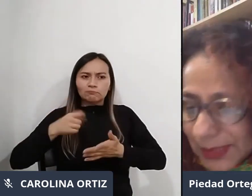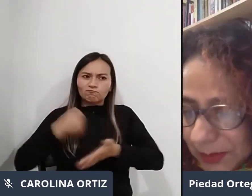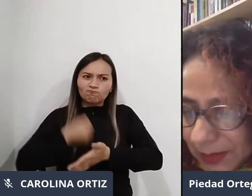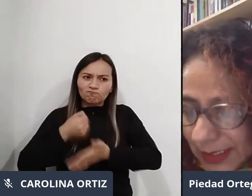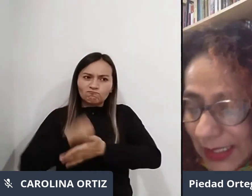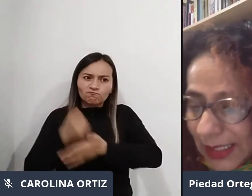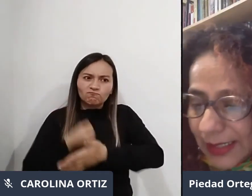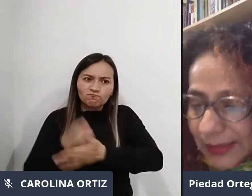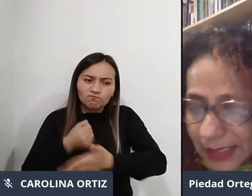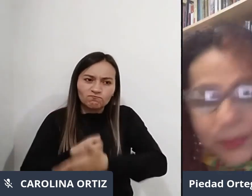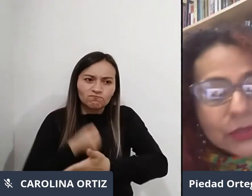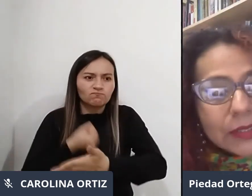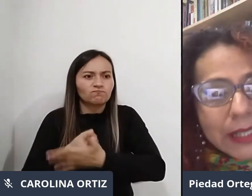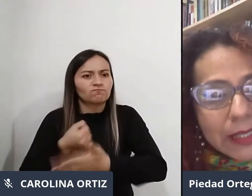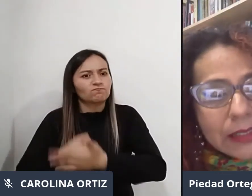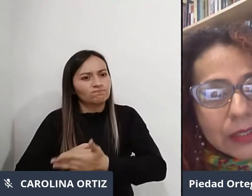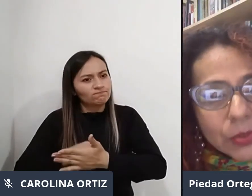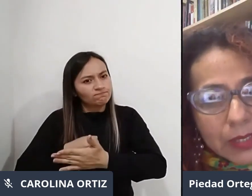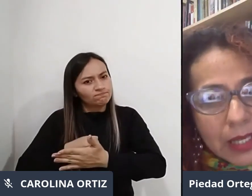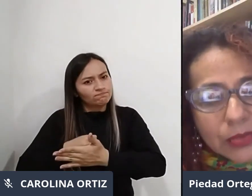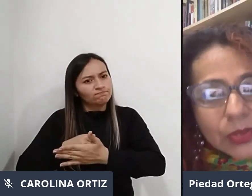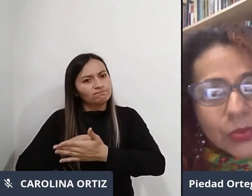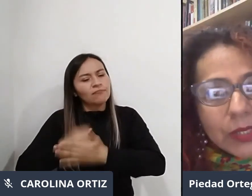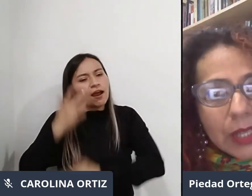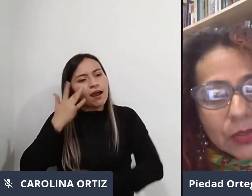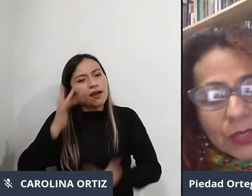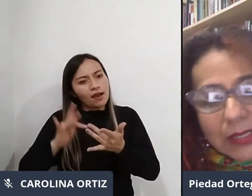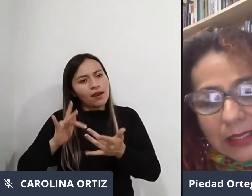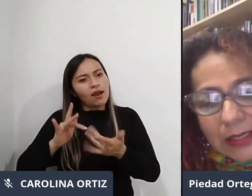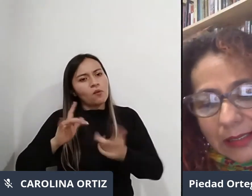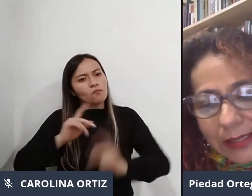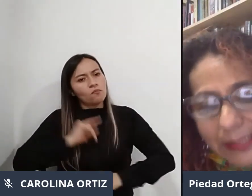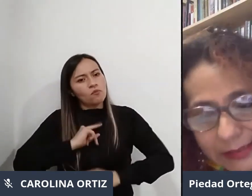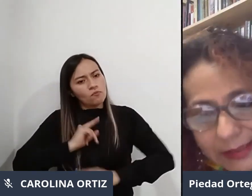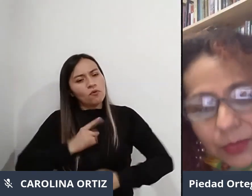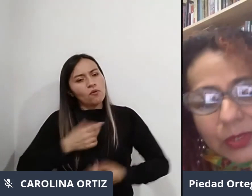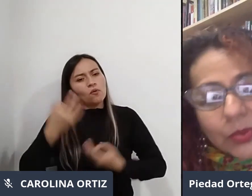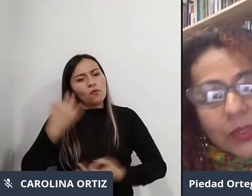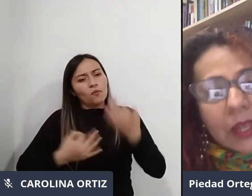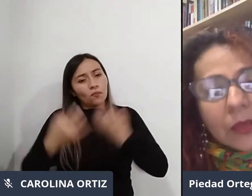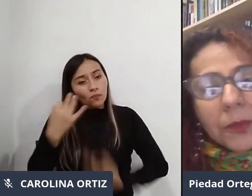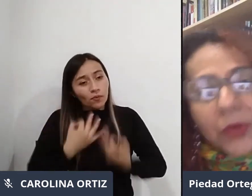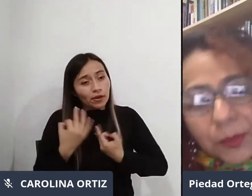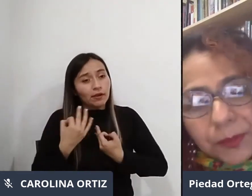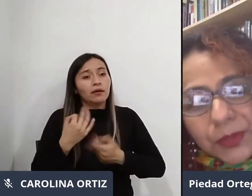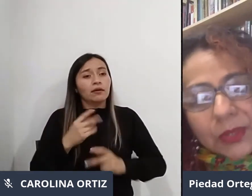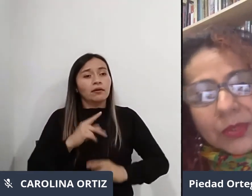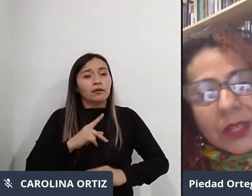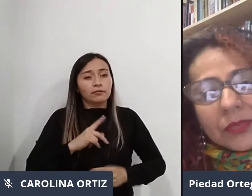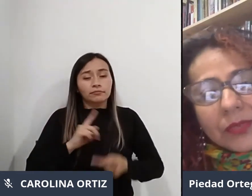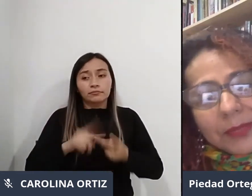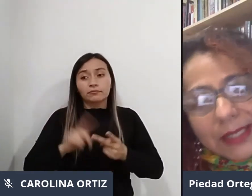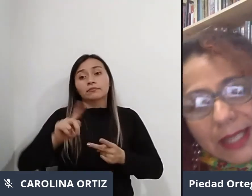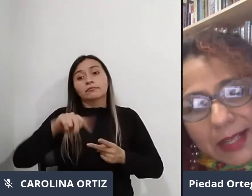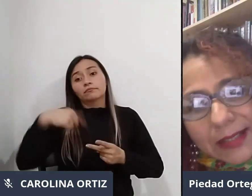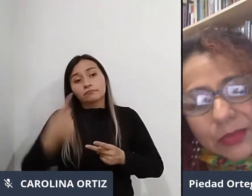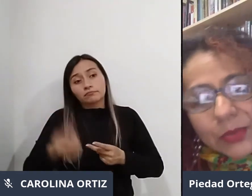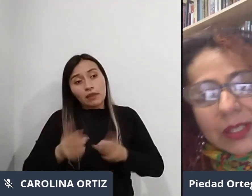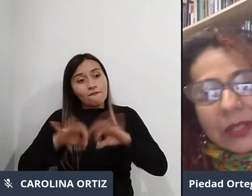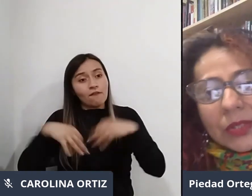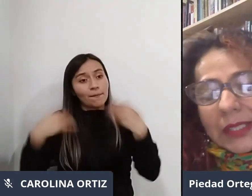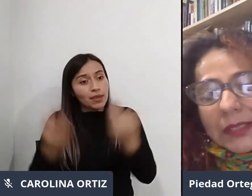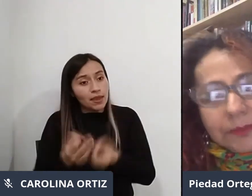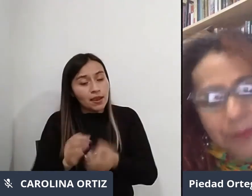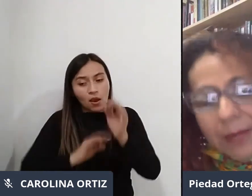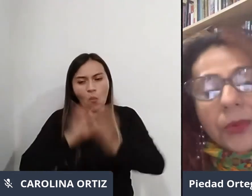que sea posible en términos del el cuidado íntimo, el cuidado propio, el cuidado familiar, el